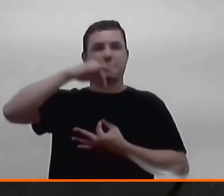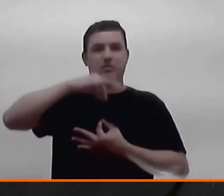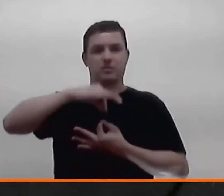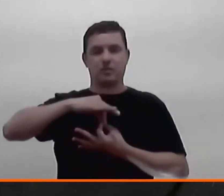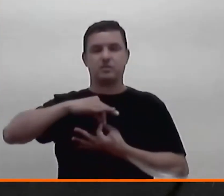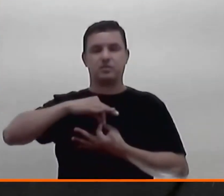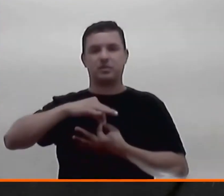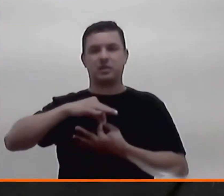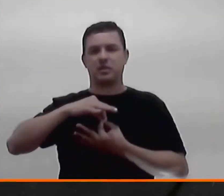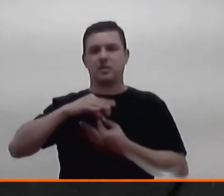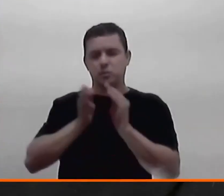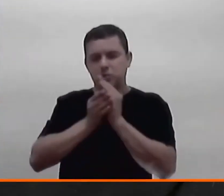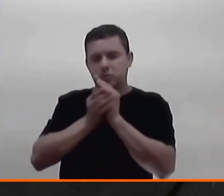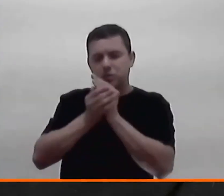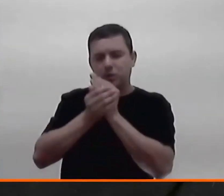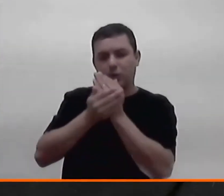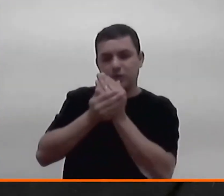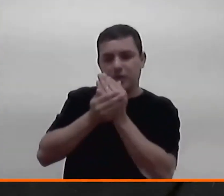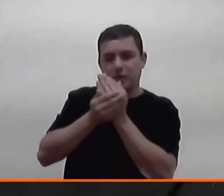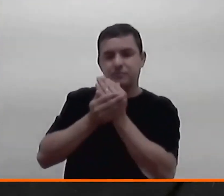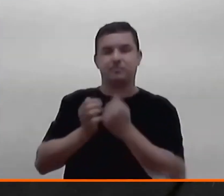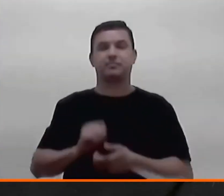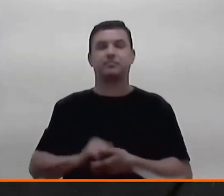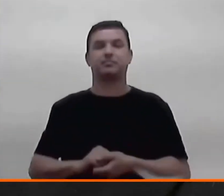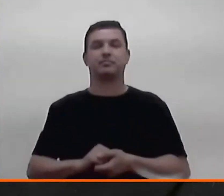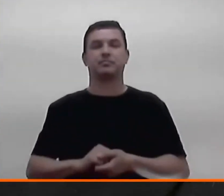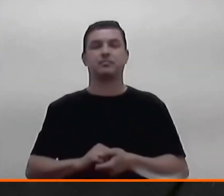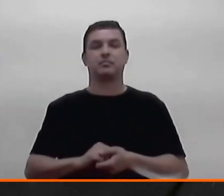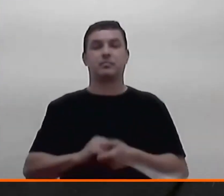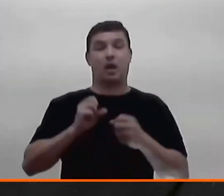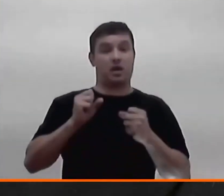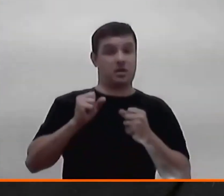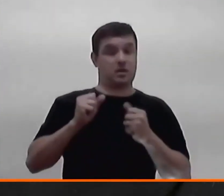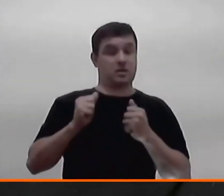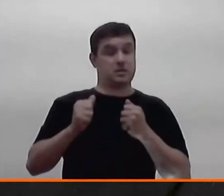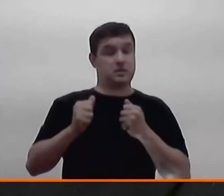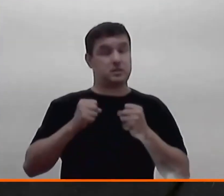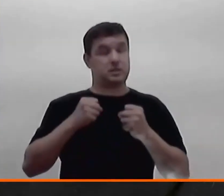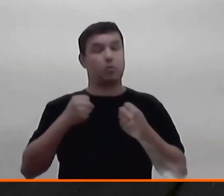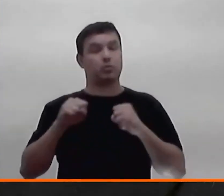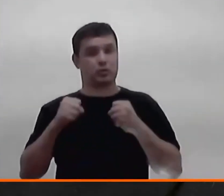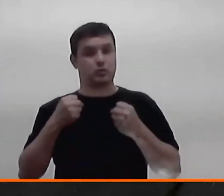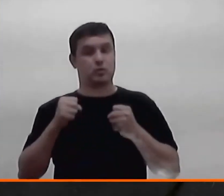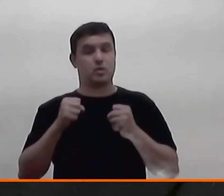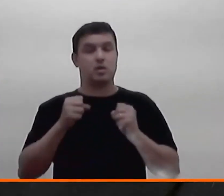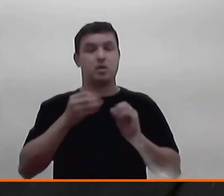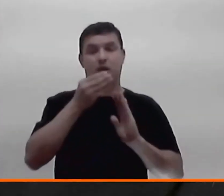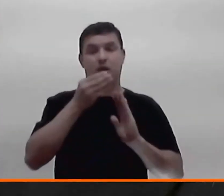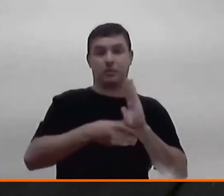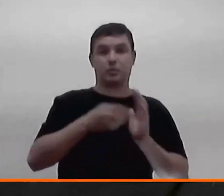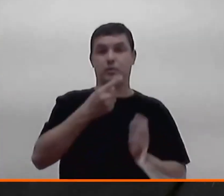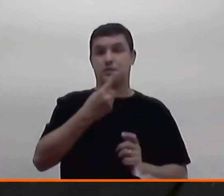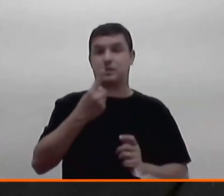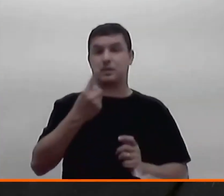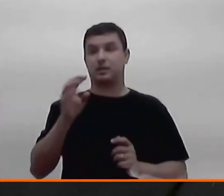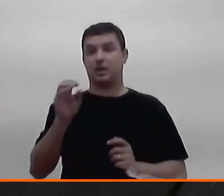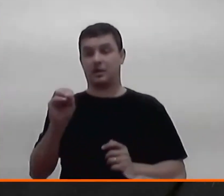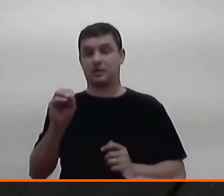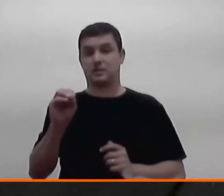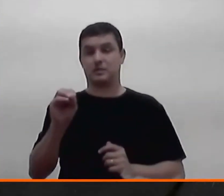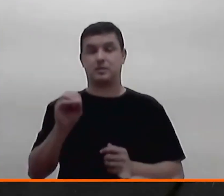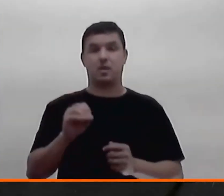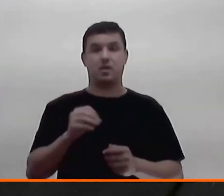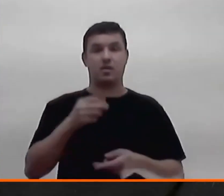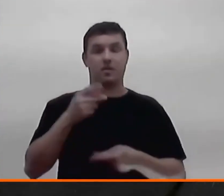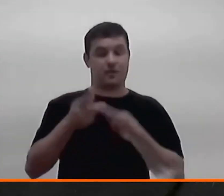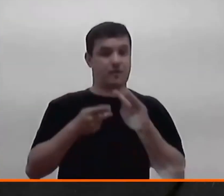vamos para Salmo 110. Aqui, Salmo 110 diz: disse o Senhor